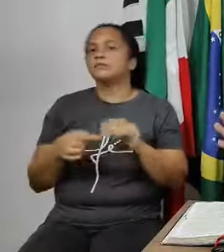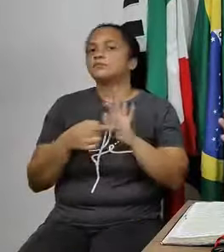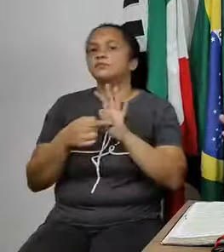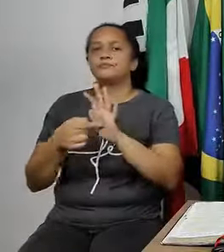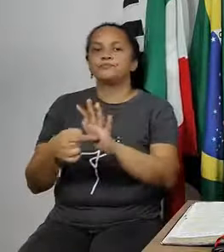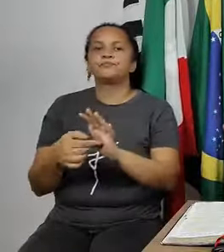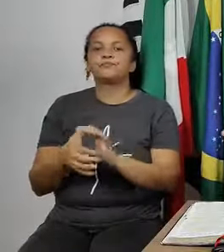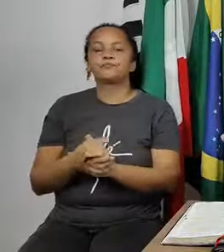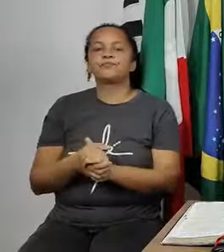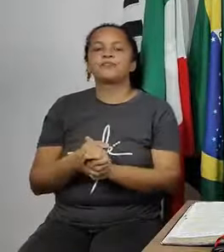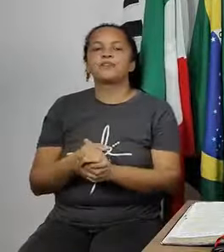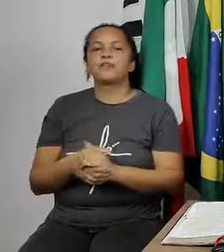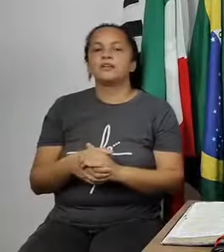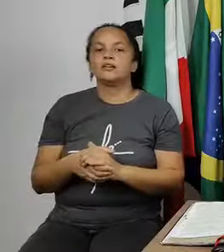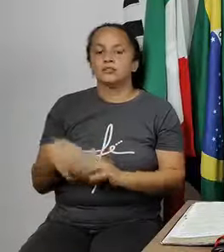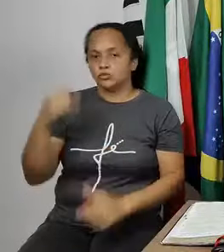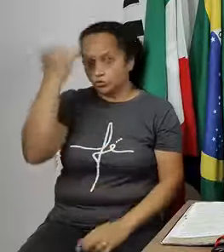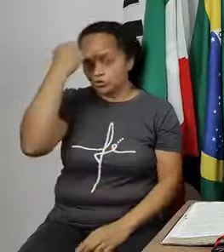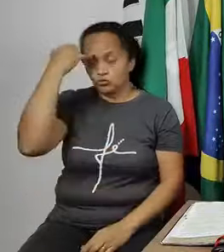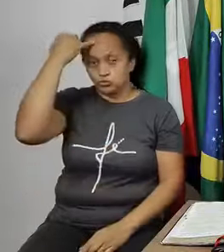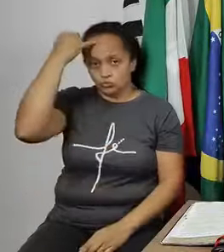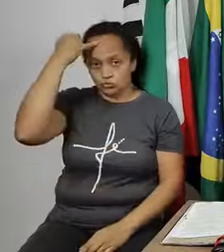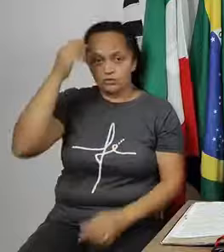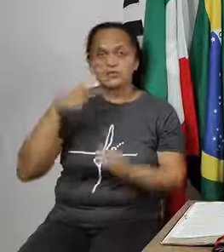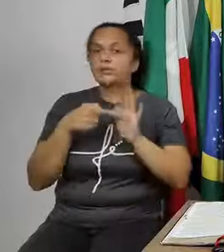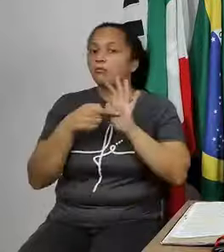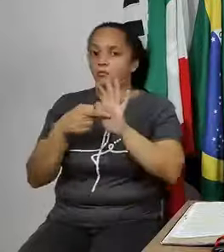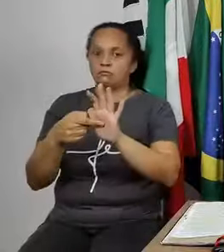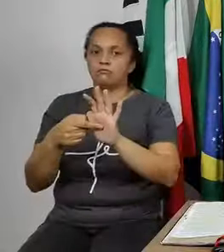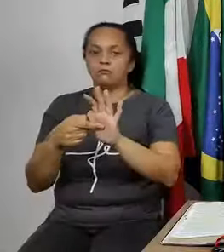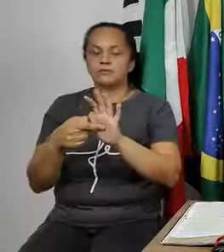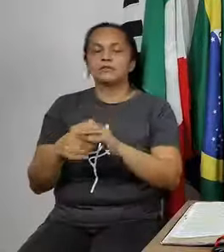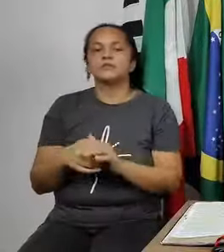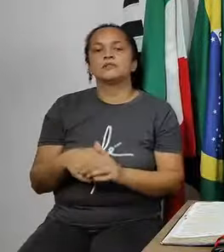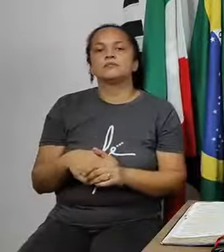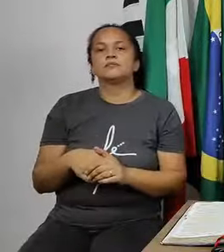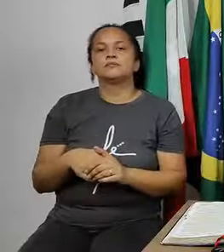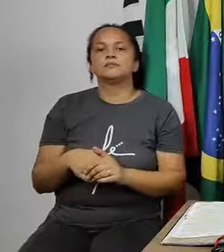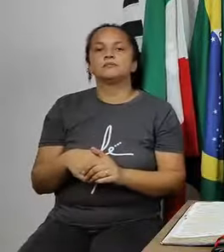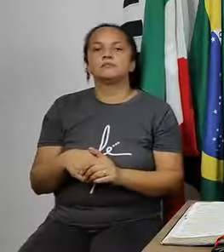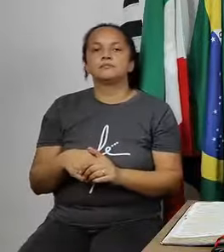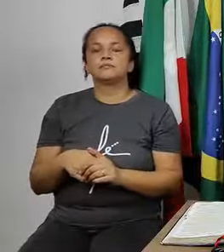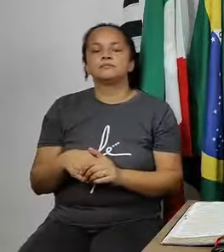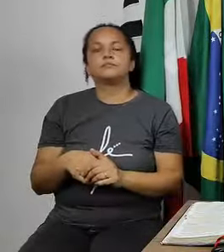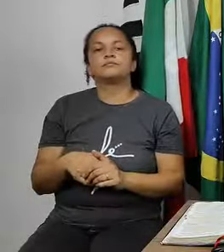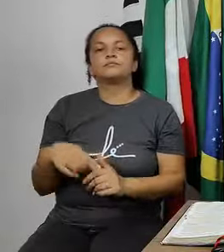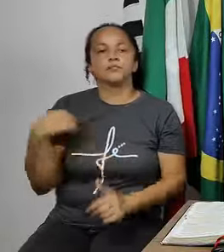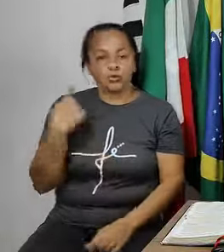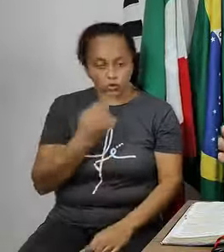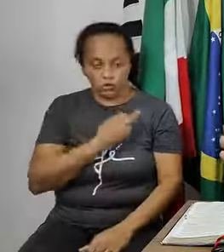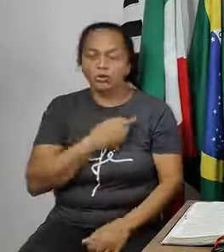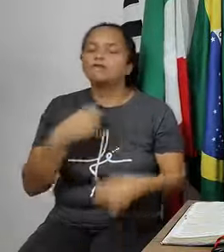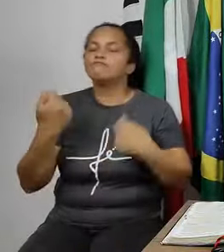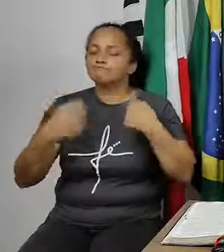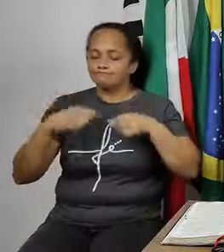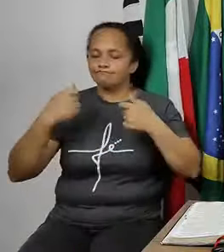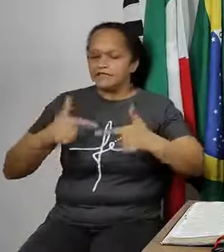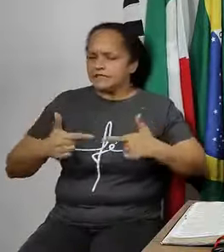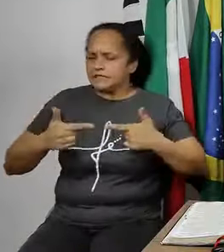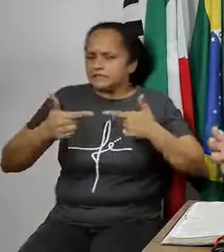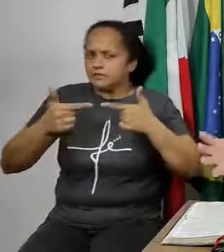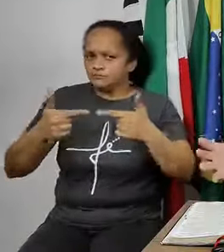do apóstolo Judas, no versículo 3 da sua carta, né, dizendo que nós devemos